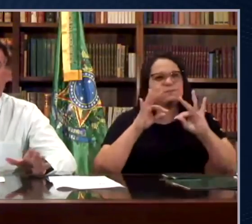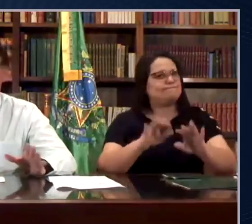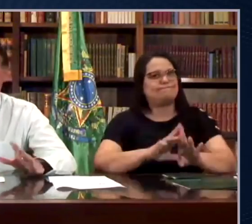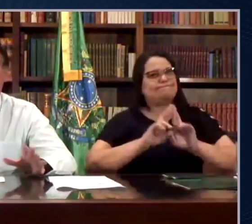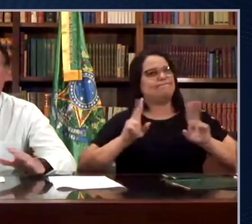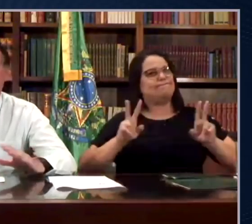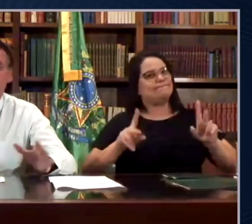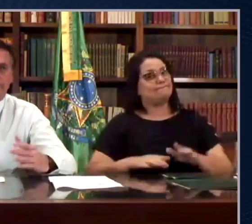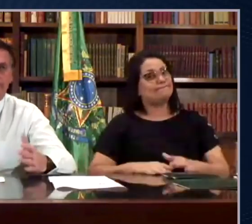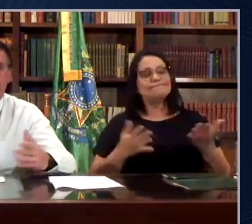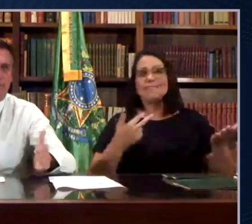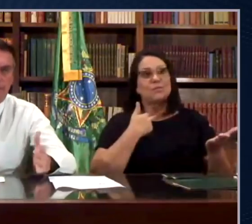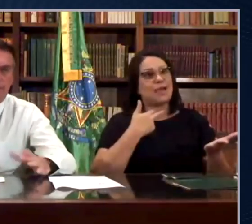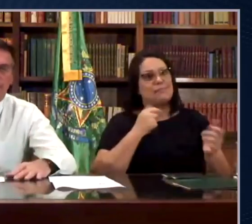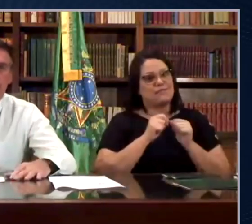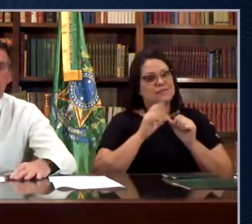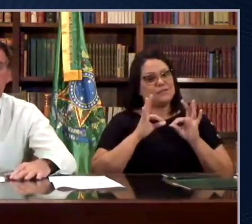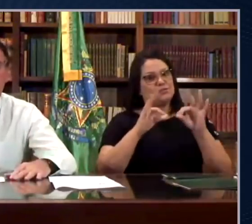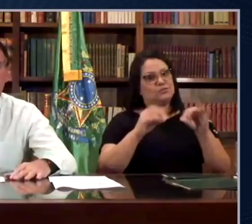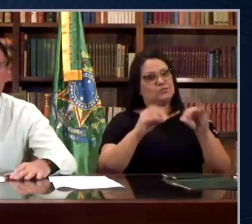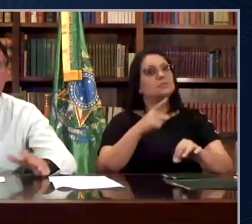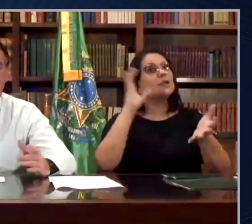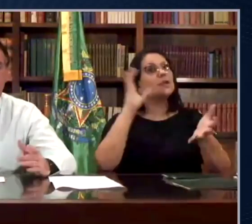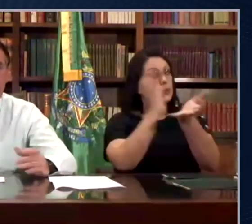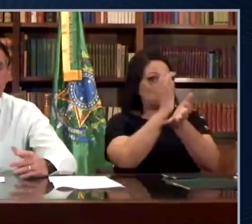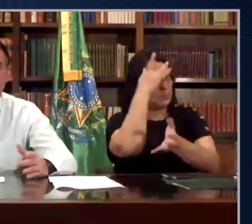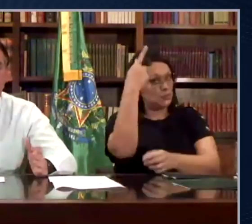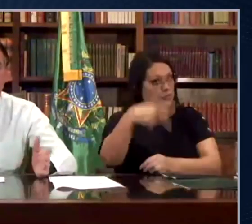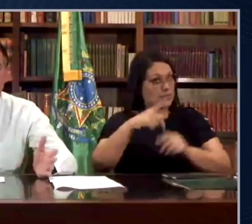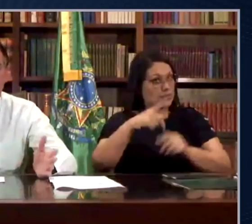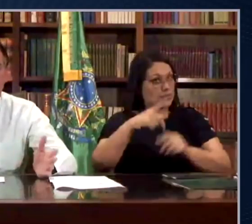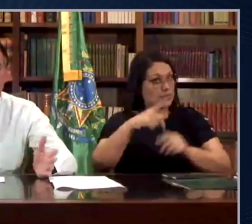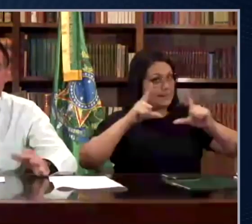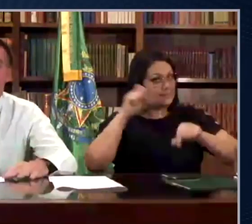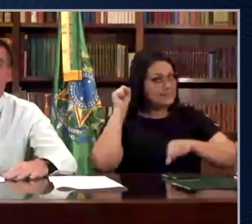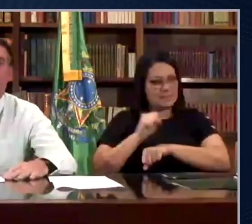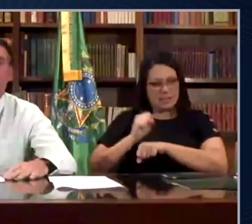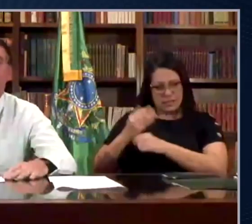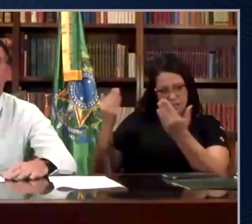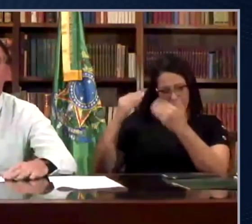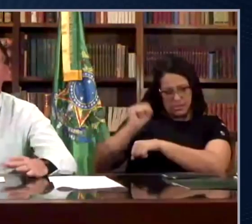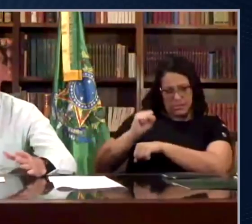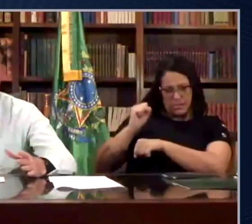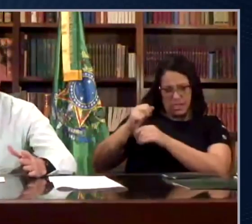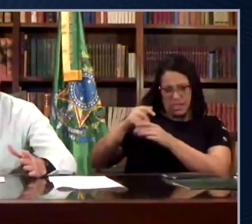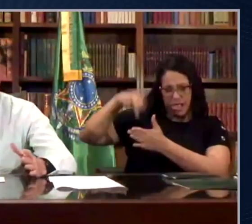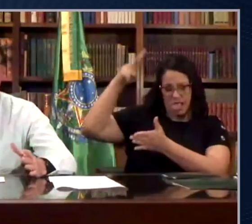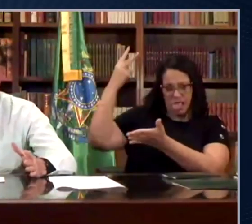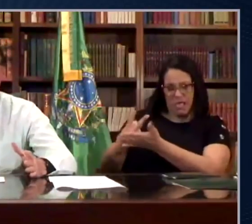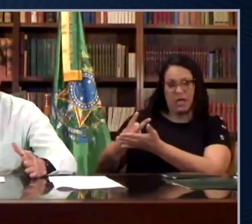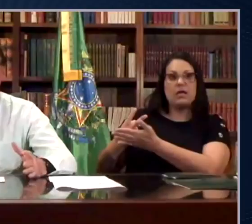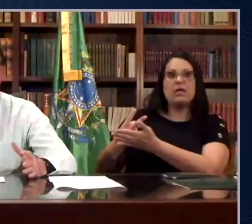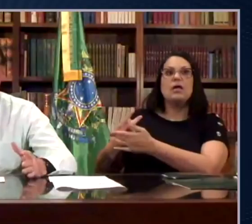ali gente poderosa em Brasília que espera um tropeção meu, tá? Eu